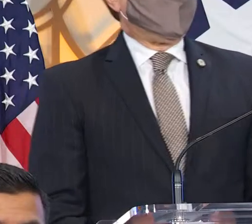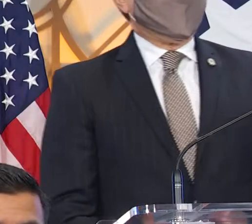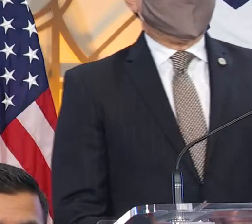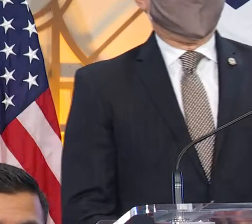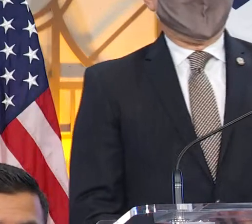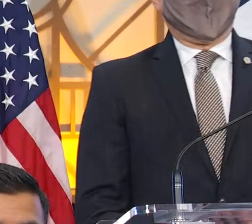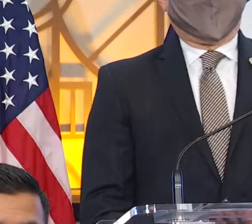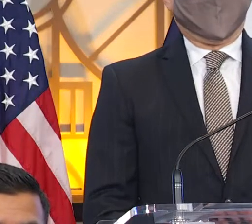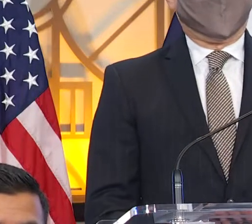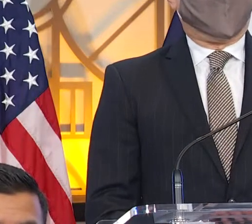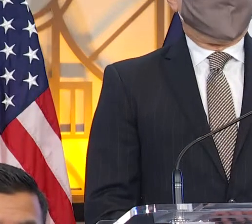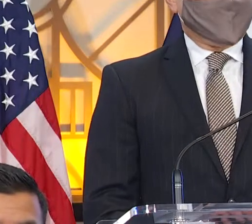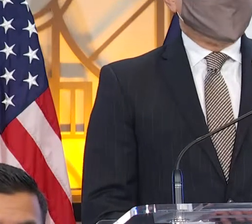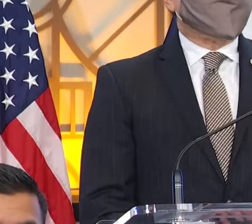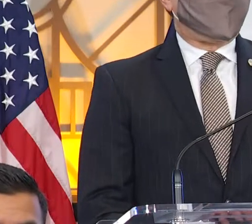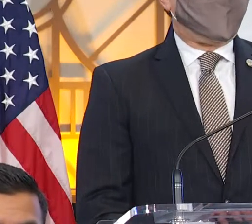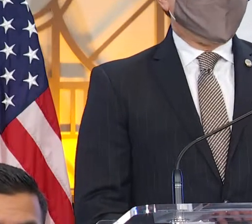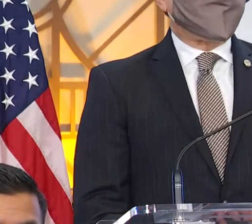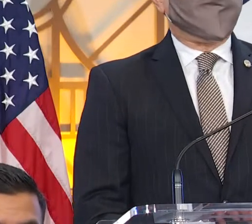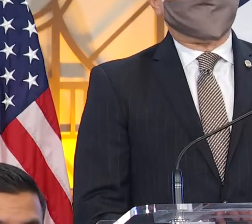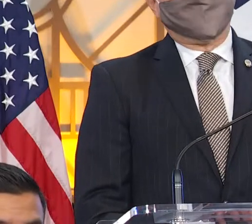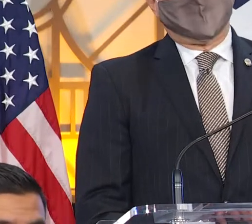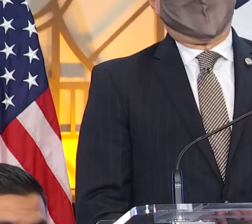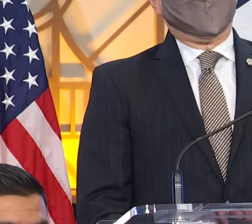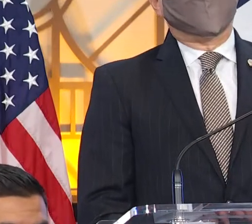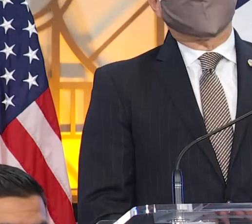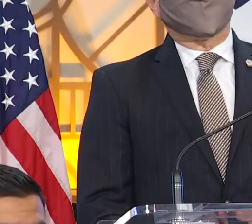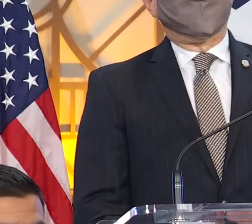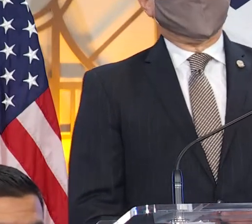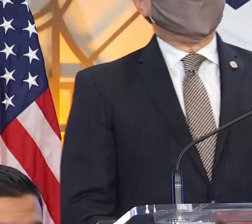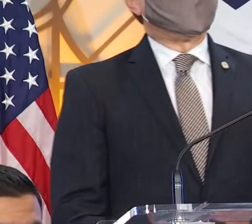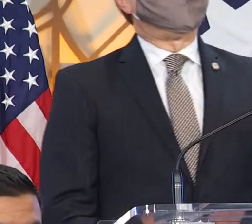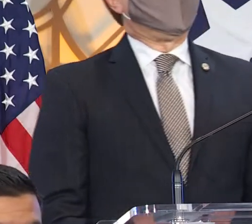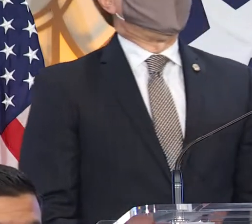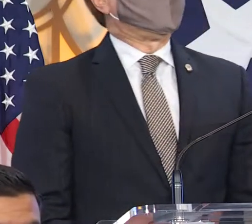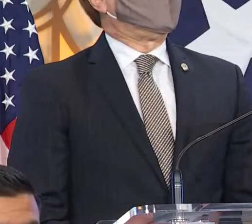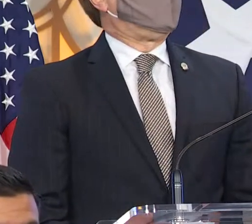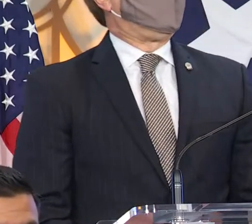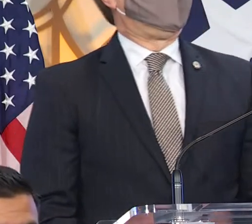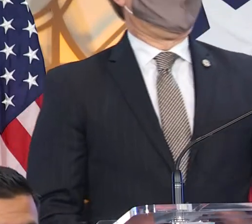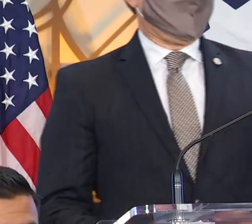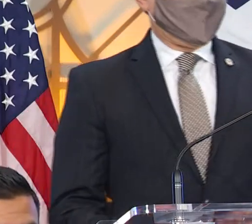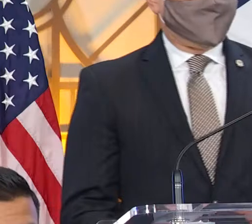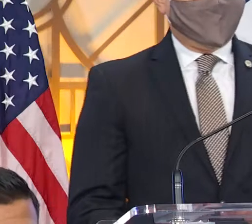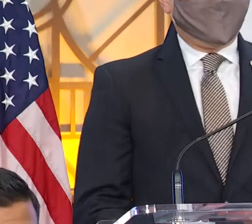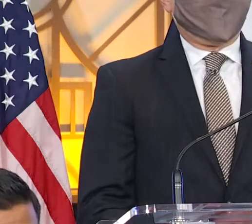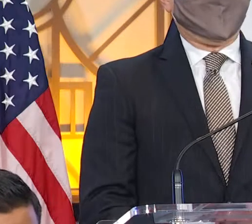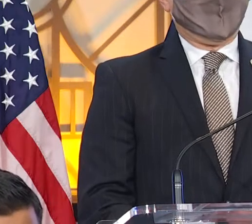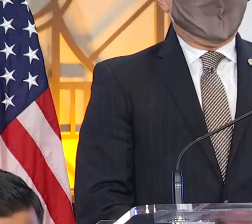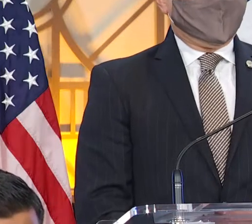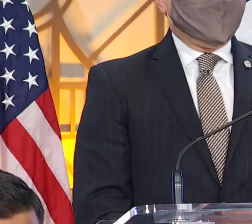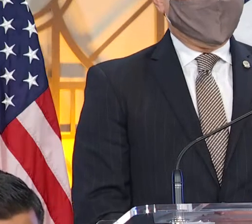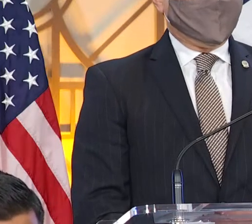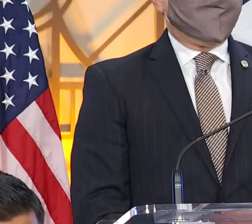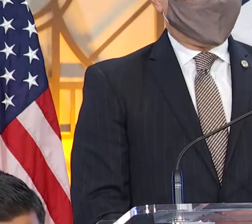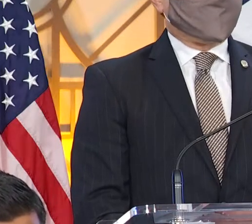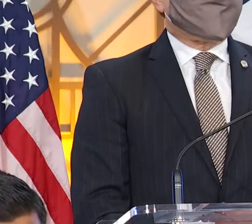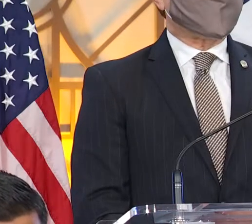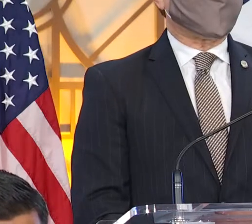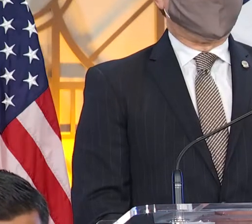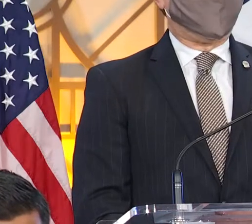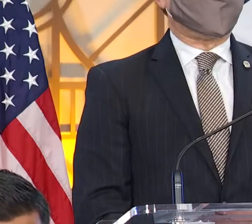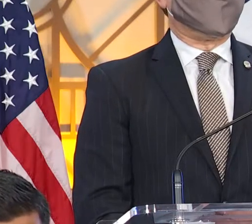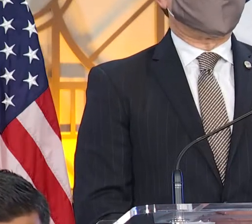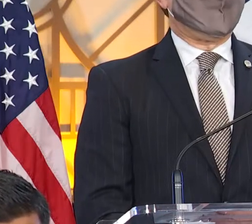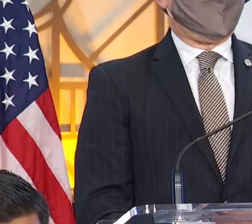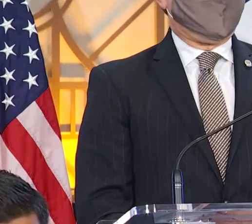que permite que compañías como Axiom y otras compañías vengan a llevar y